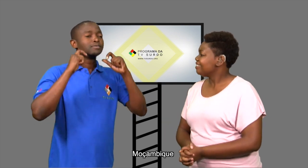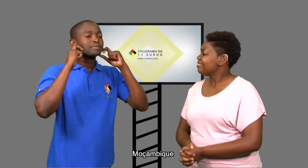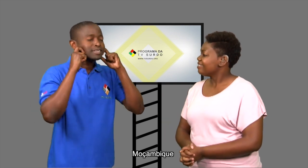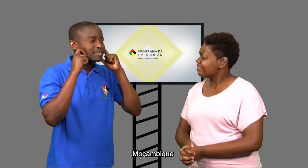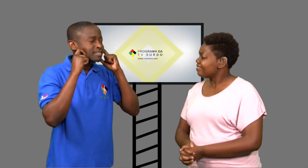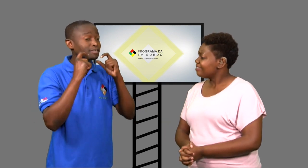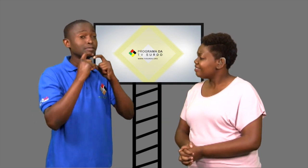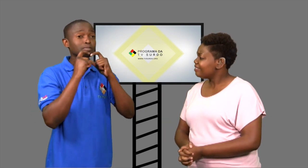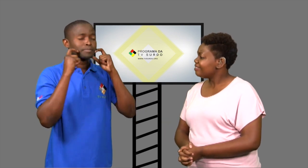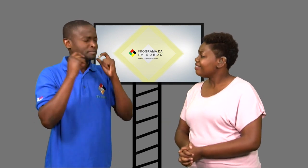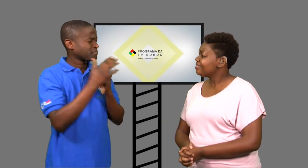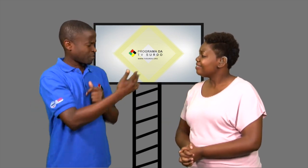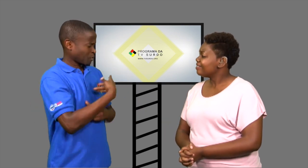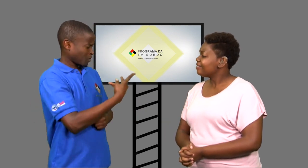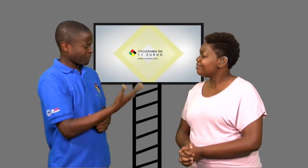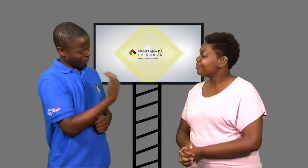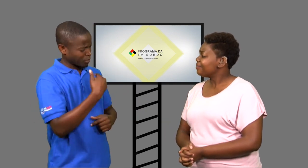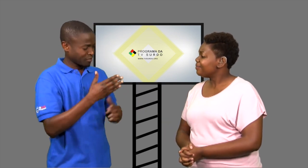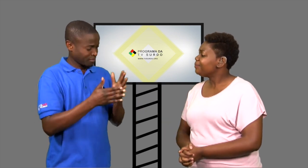Moçambique.